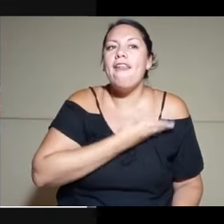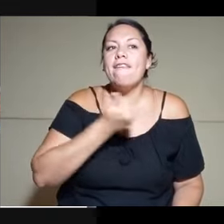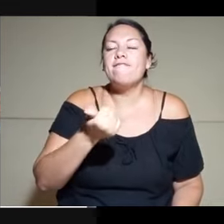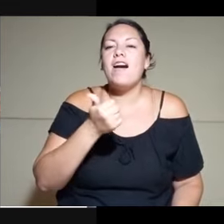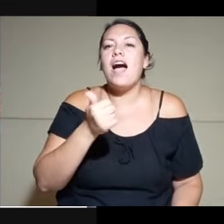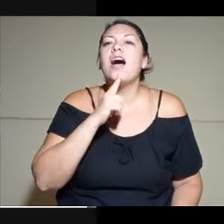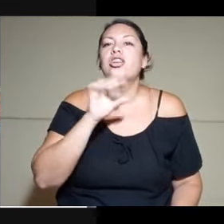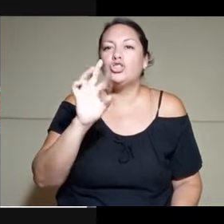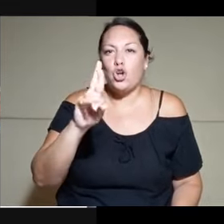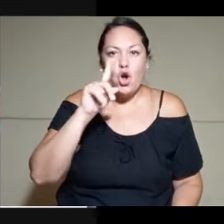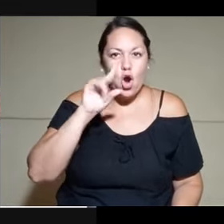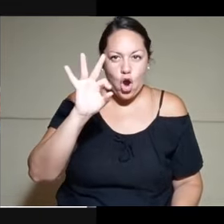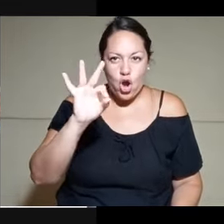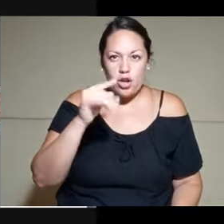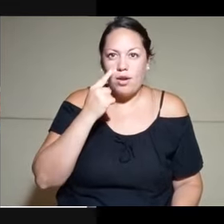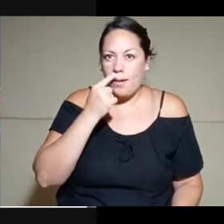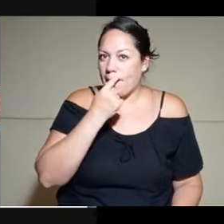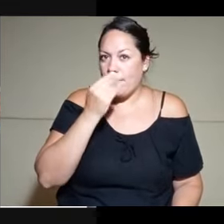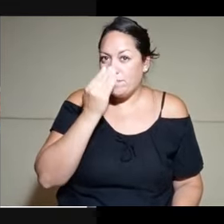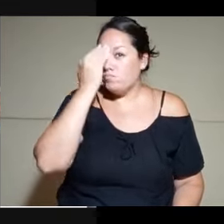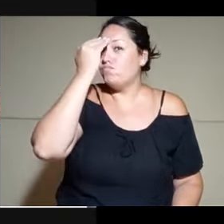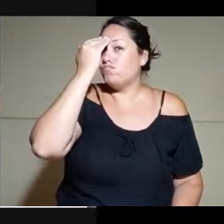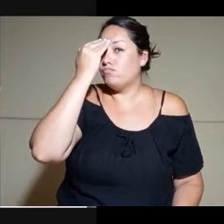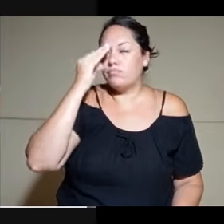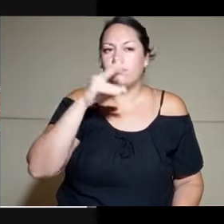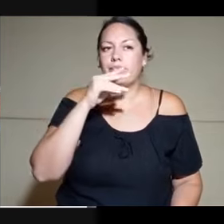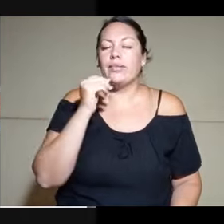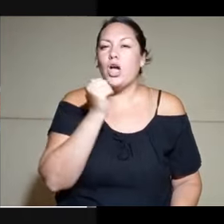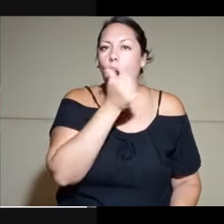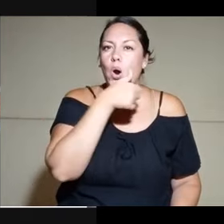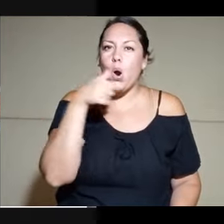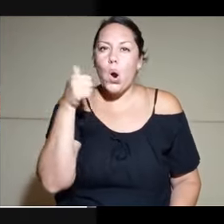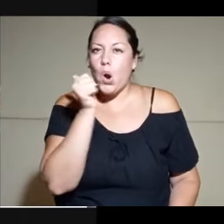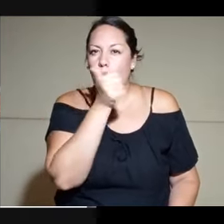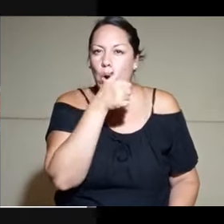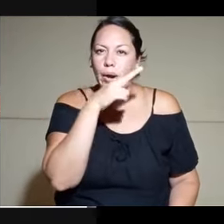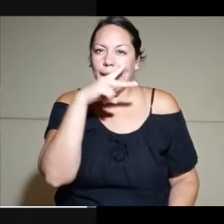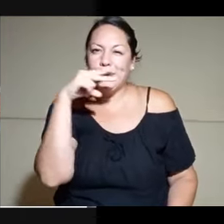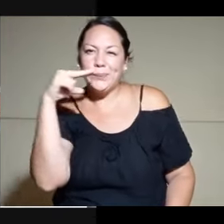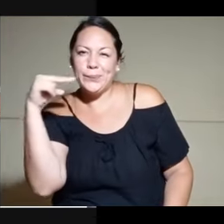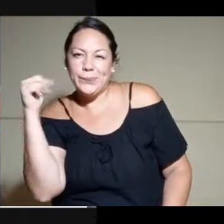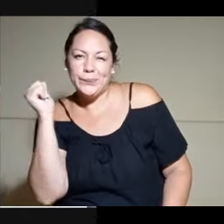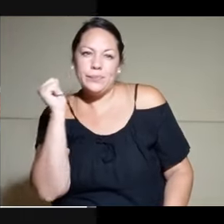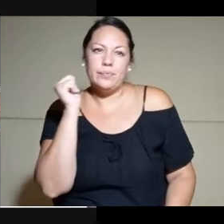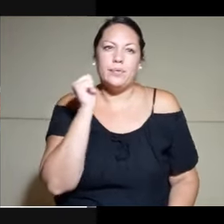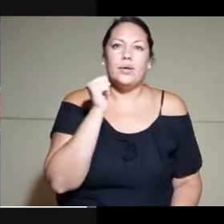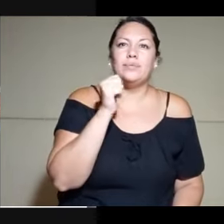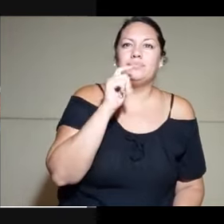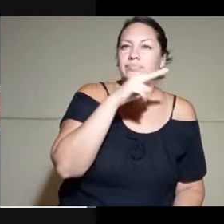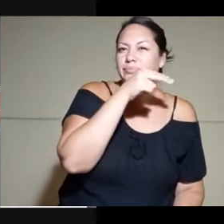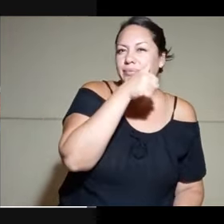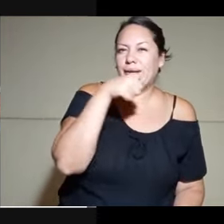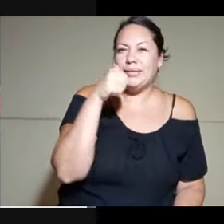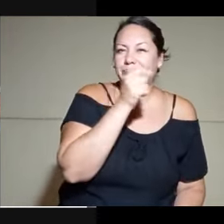encéfalo, estamos viendo la cabeza desde abajo. Tienen estas dos cintillas que se llaman cintillas olfatorias y este es el bulbo olfatorio. Acá